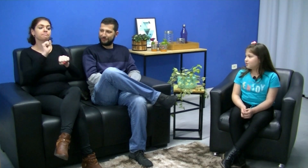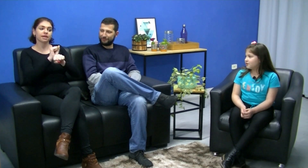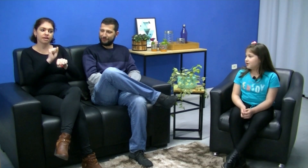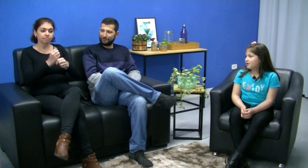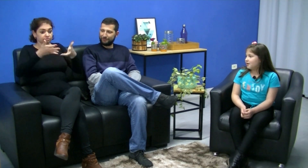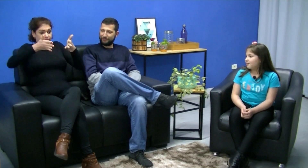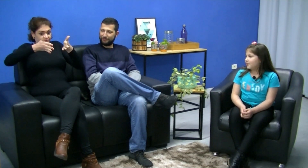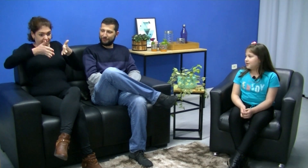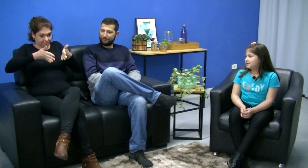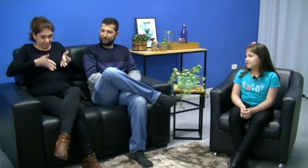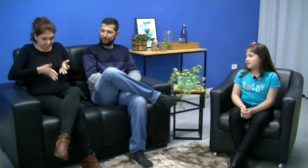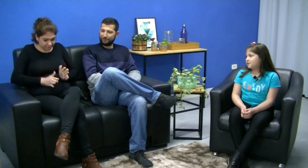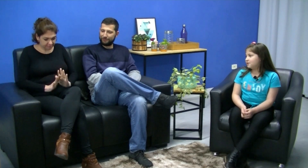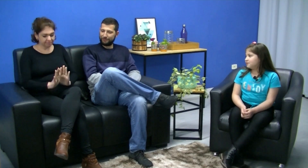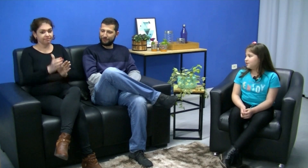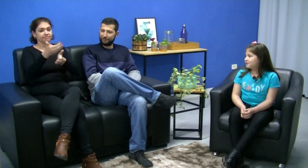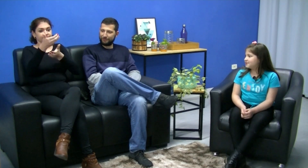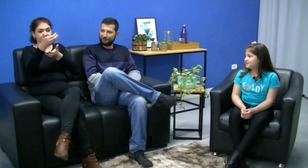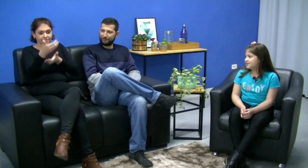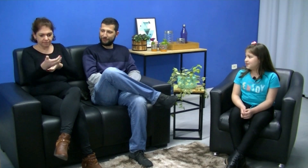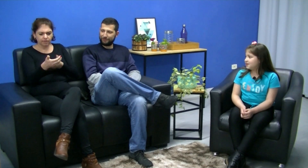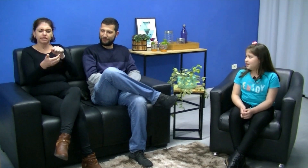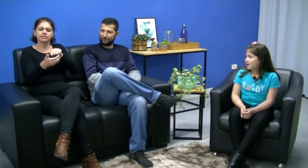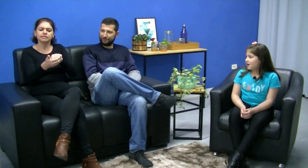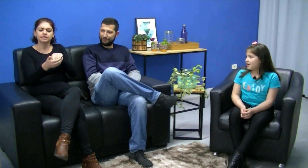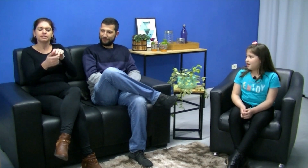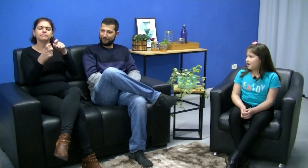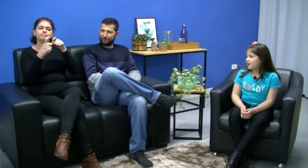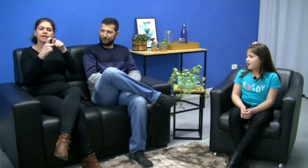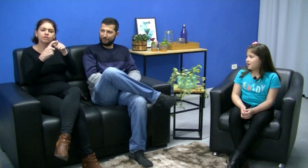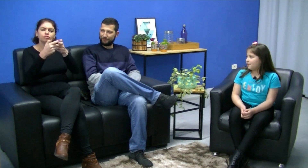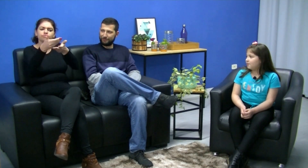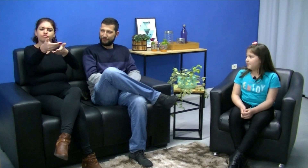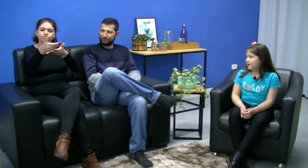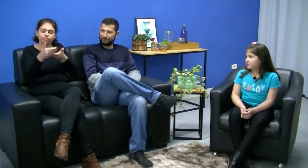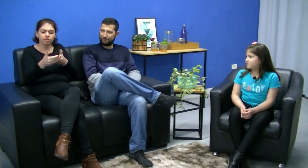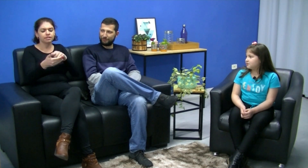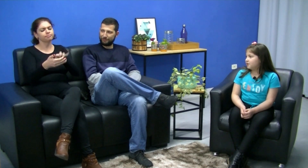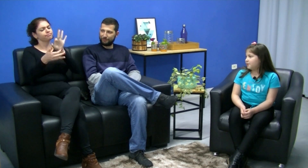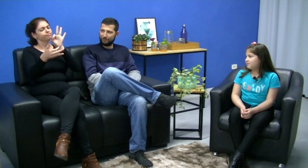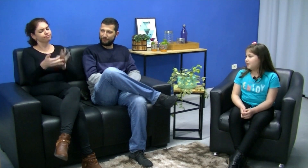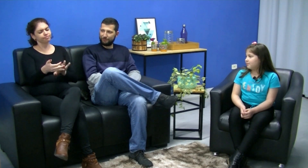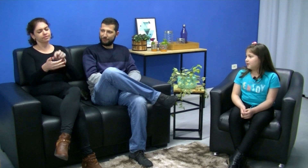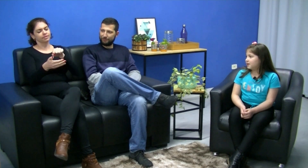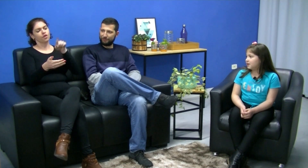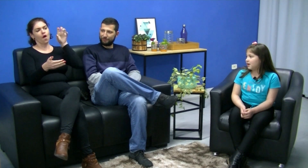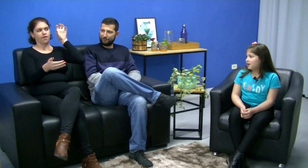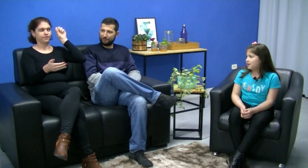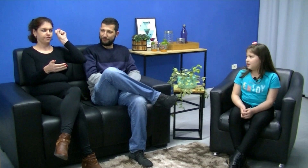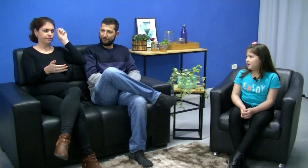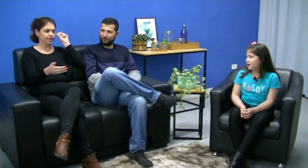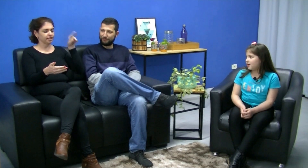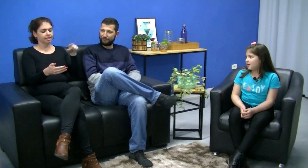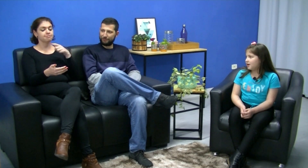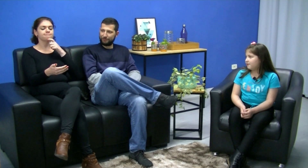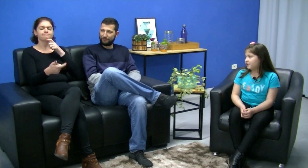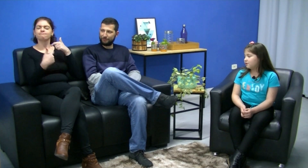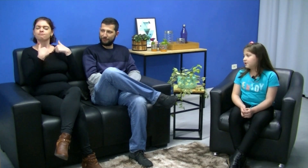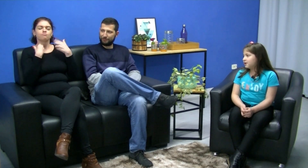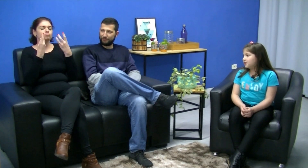surda, mas quando eu nasci, o médico deu pra minha mãe, ele falou que eu